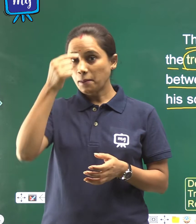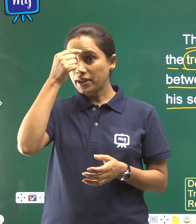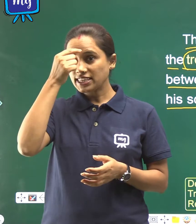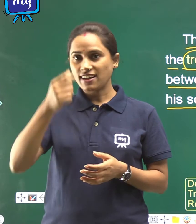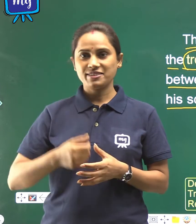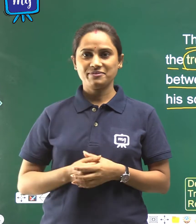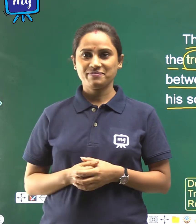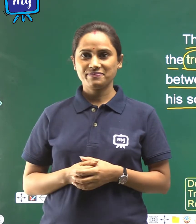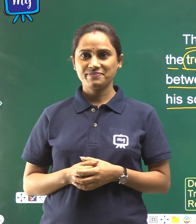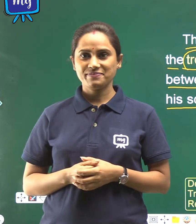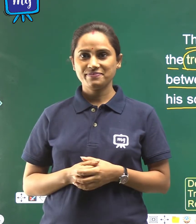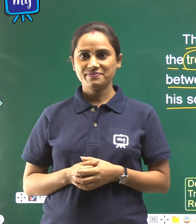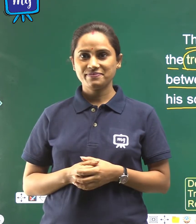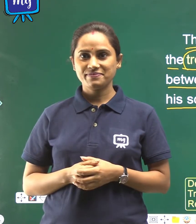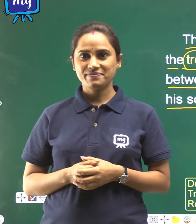परेशान.